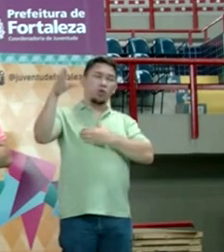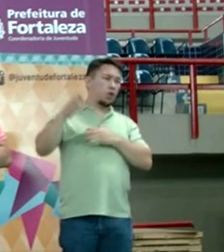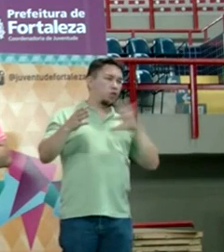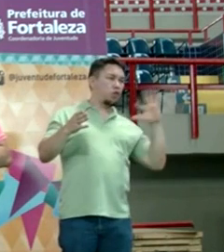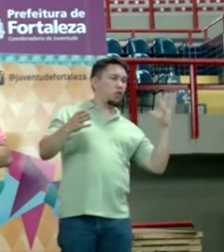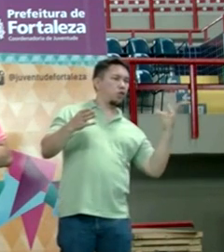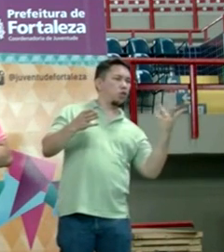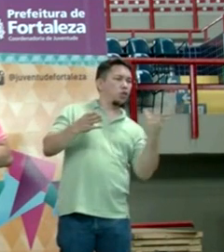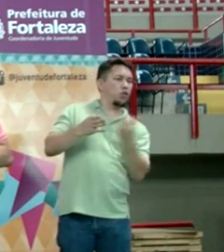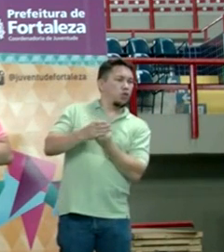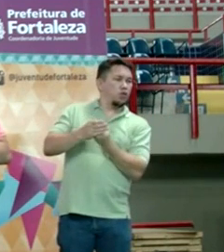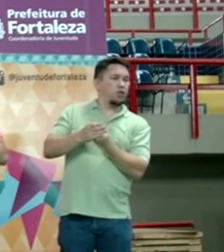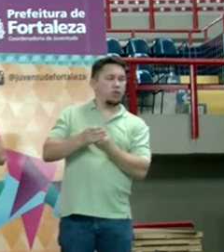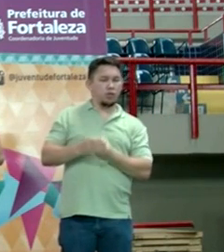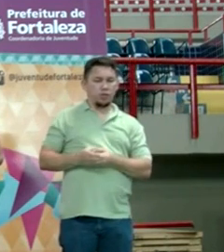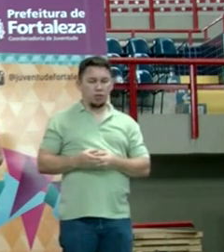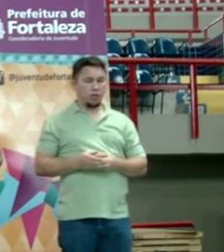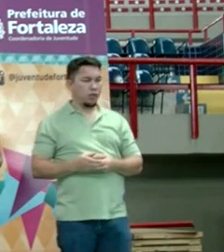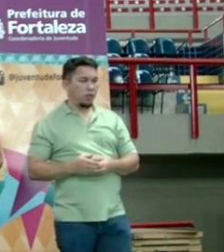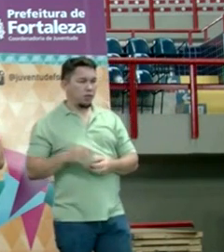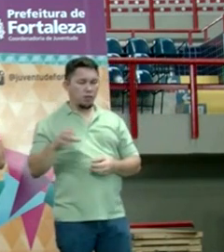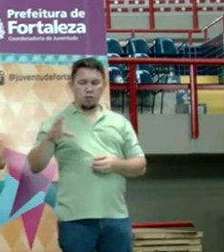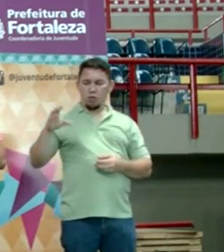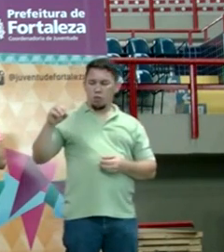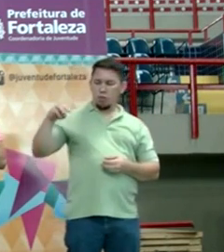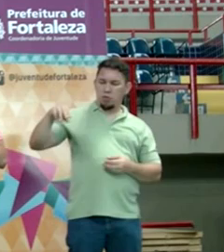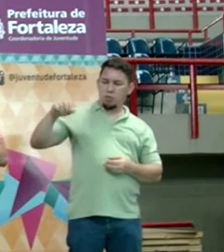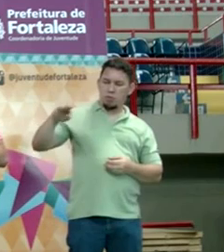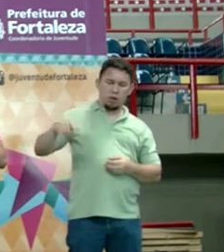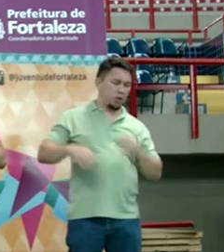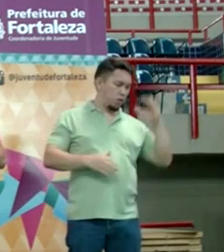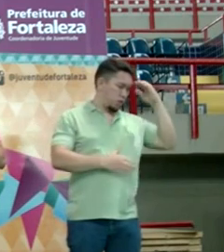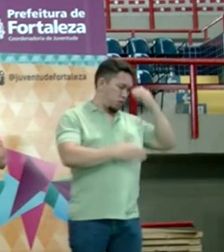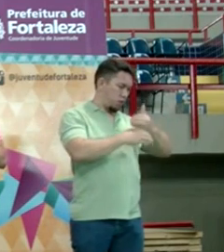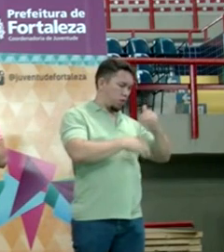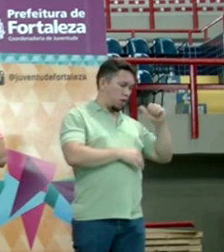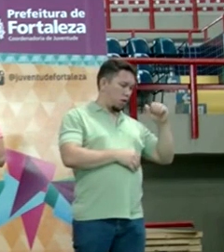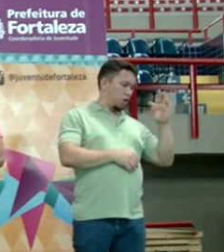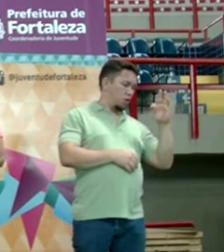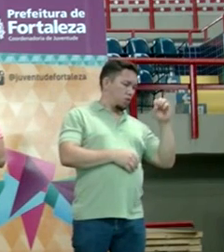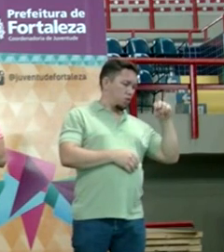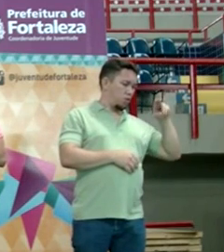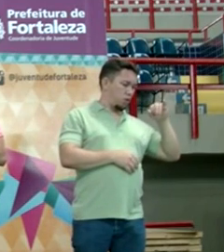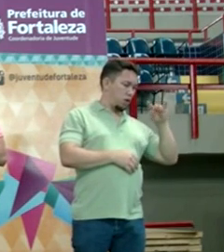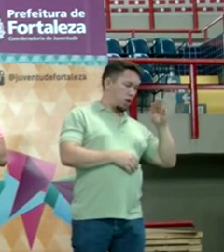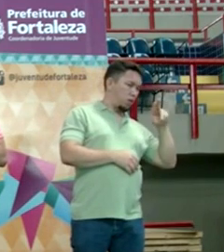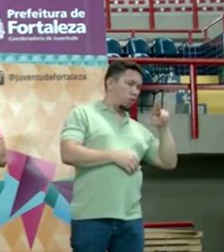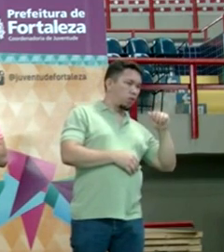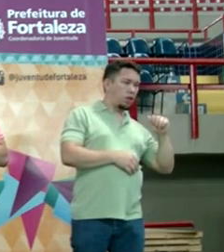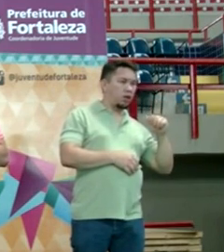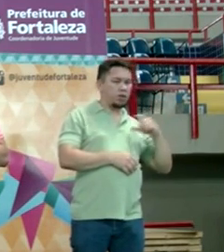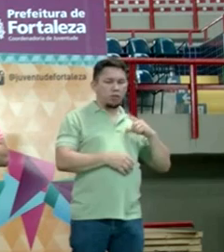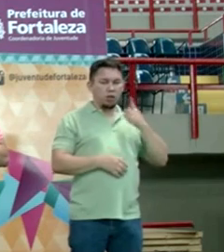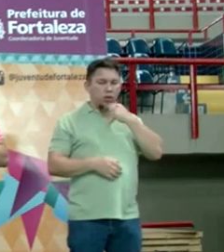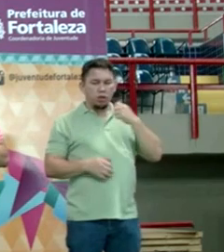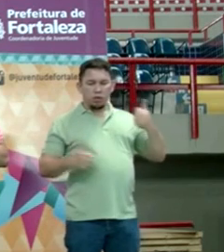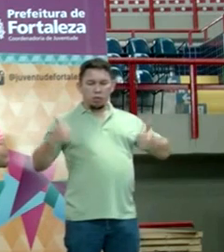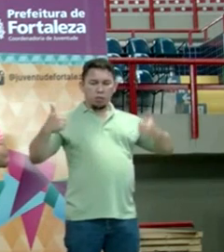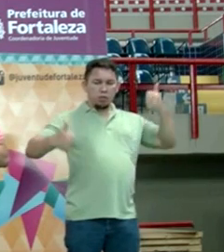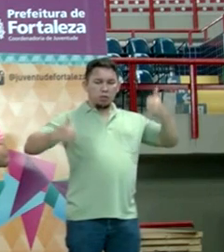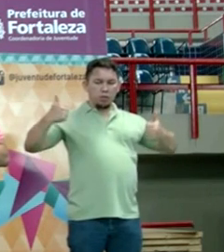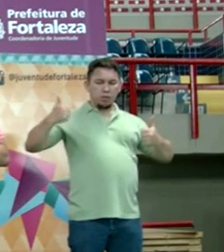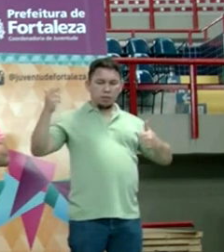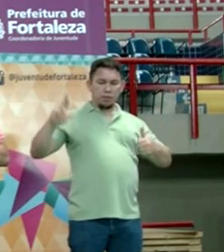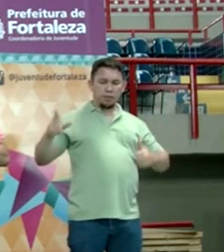cosmos. Aí era o cosmonauta versus astronauta. Apolo versus Sputnik. Quem é que estava na frente? Que era a